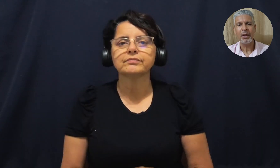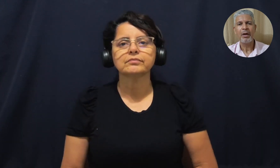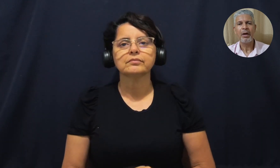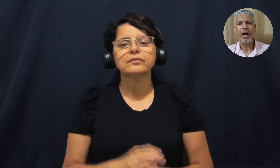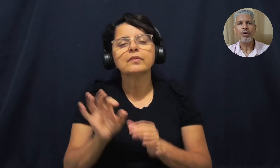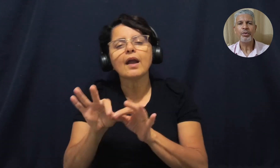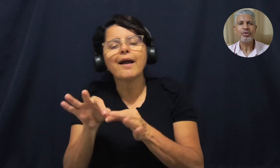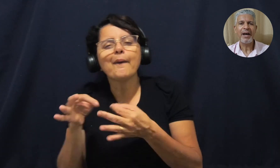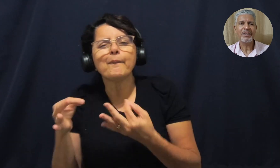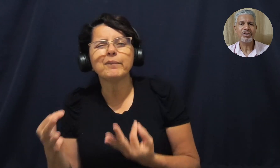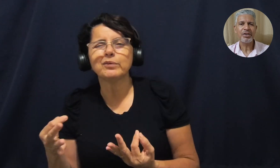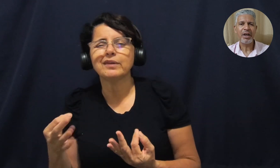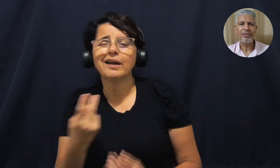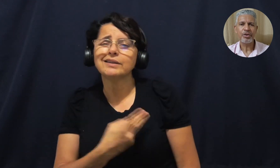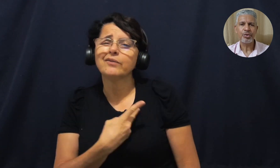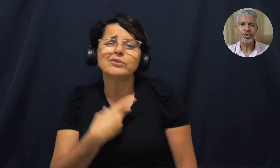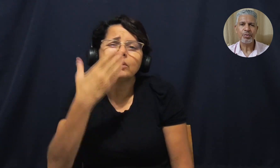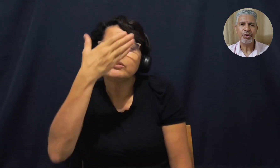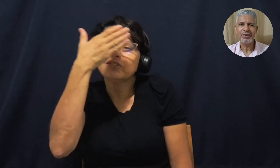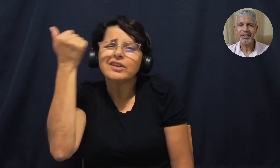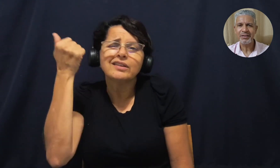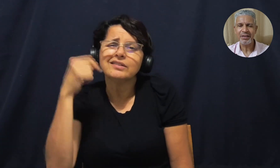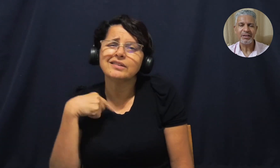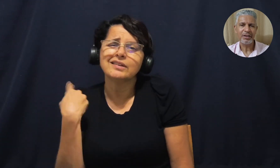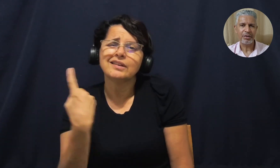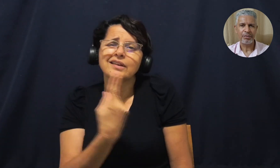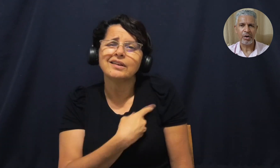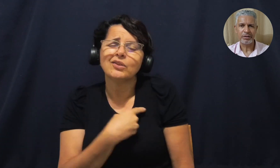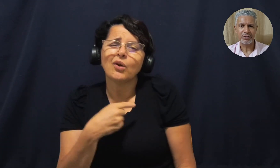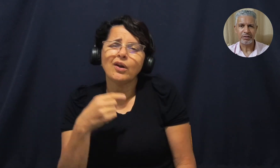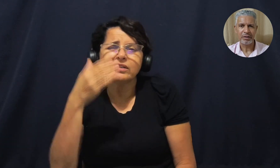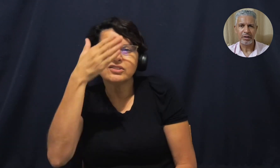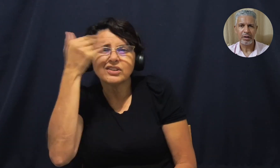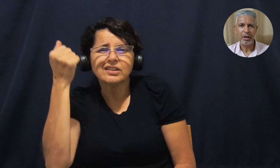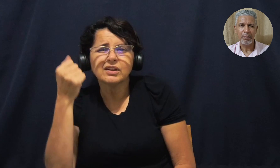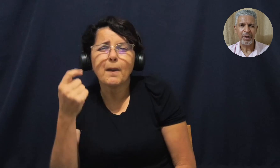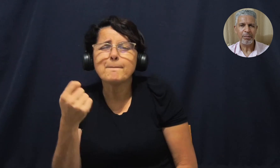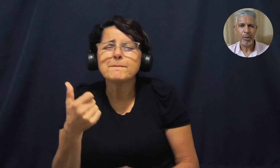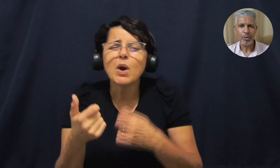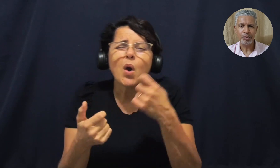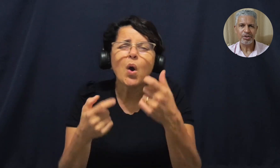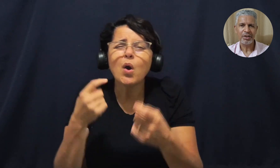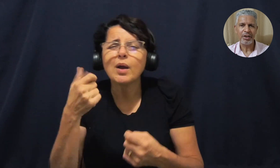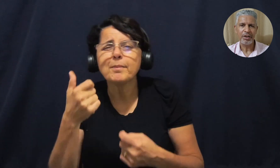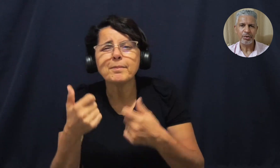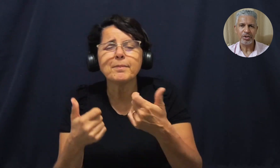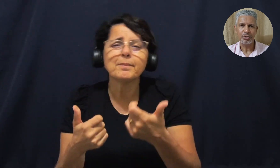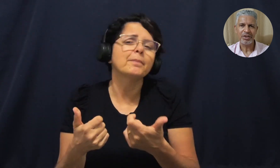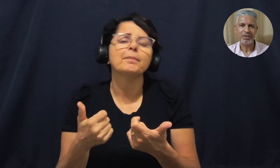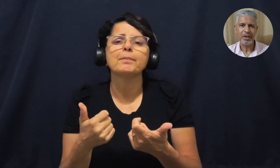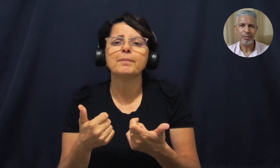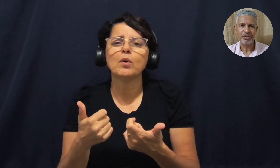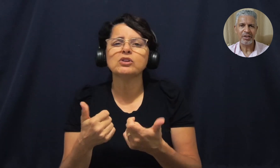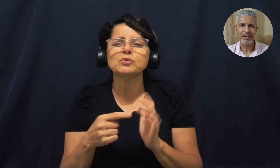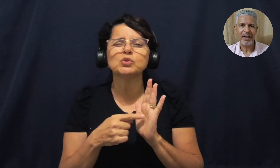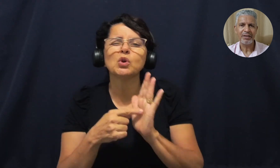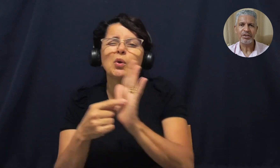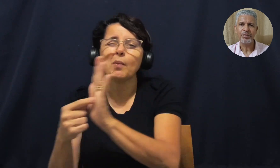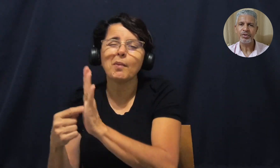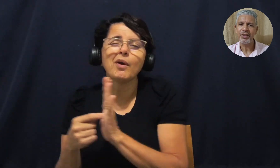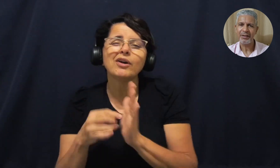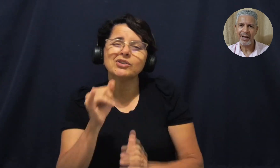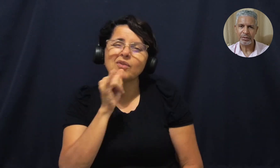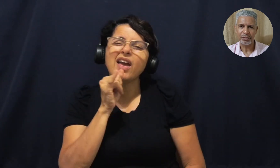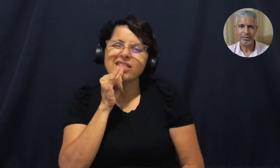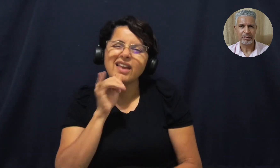A humildade é virtude muito esquecida entre vós. Bem pouco seguidos são os exemplos que dela